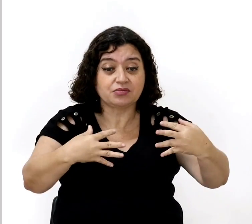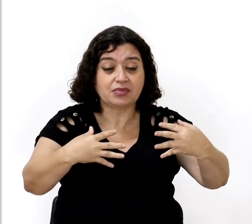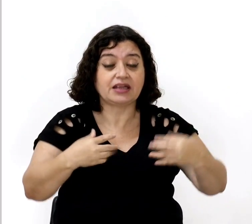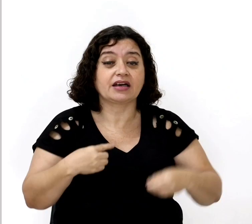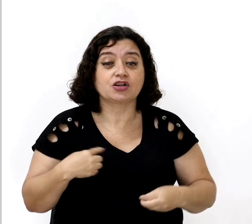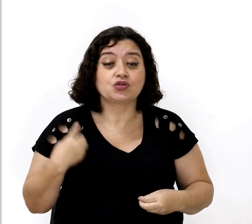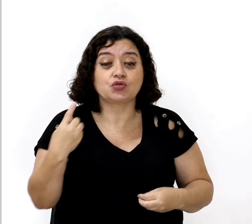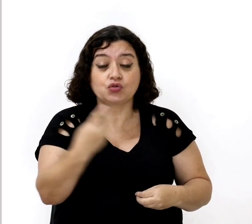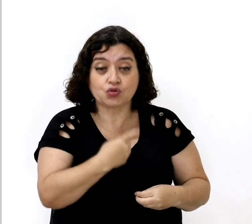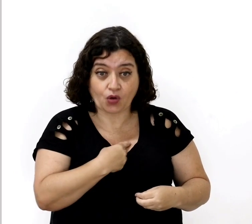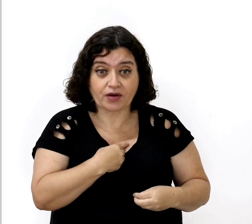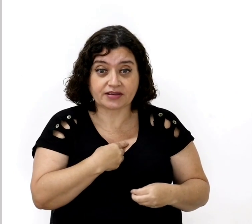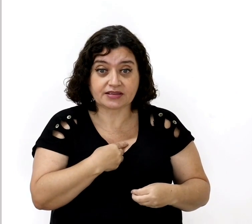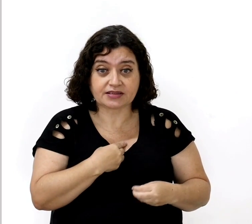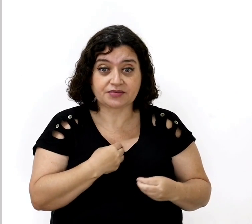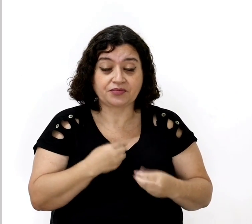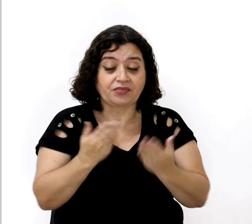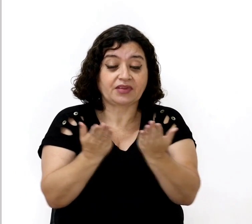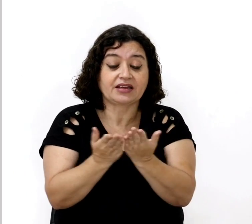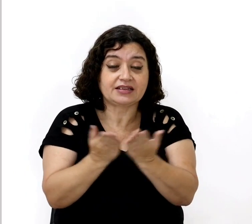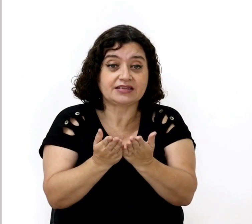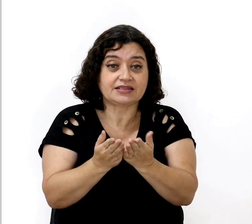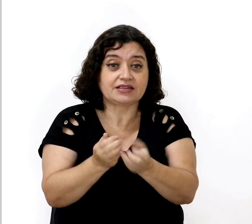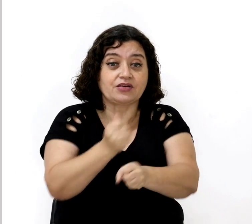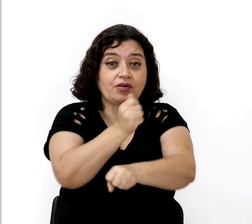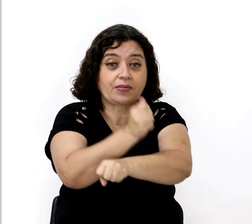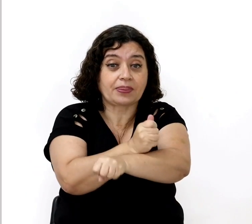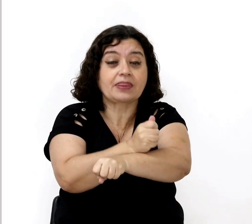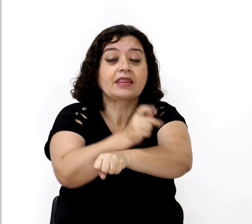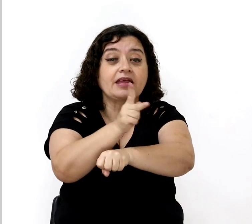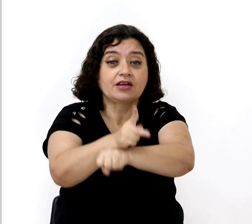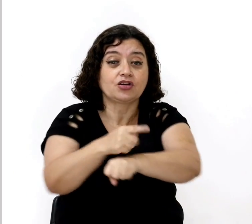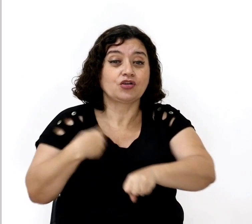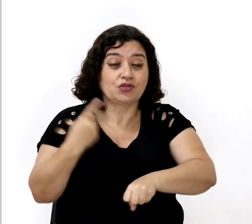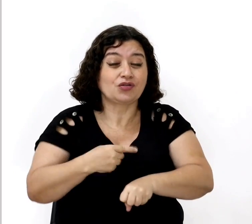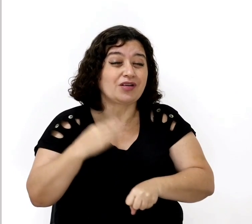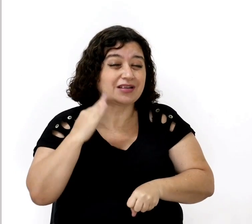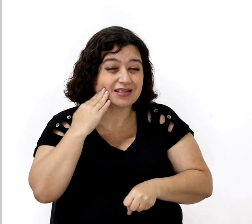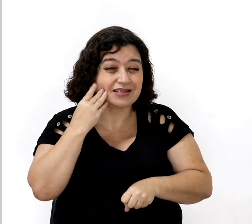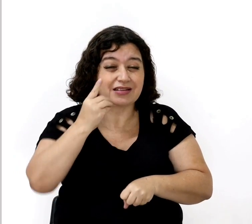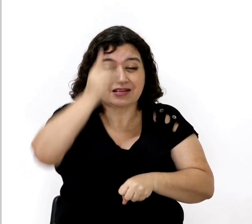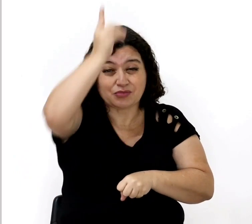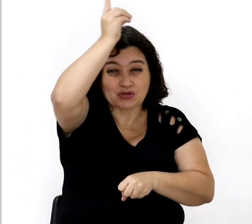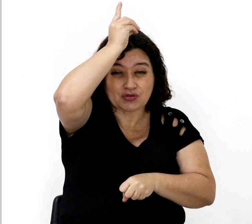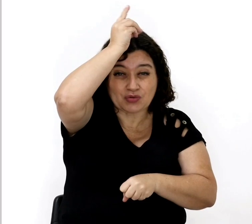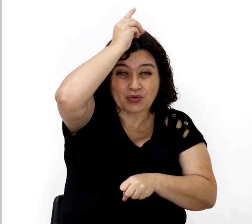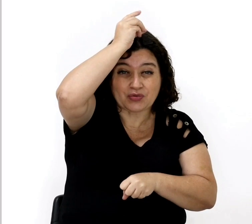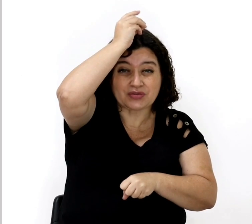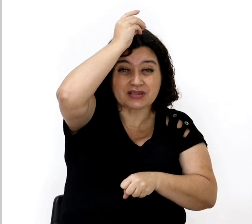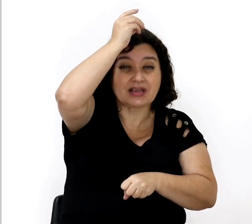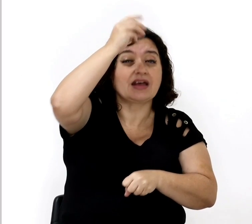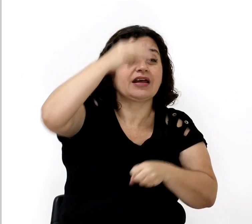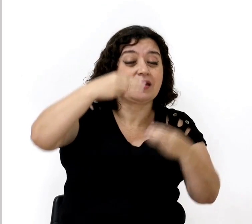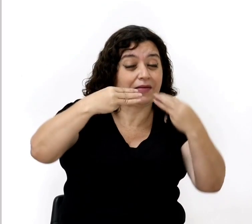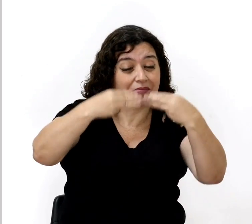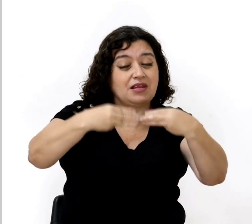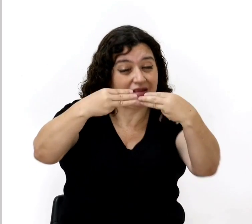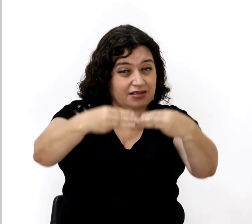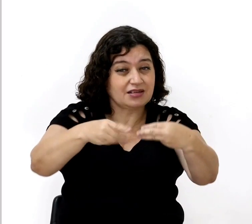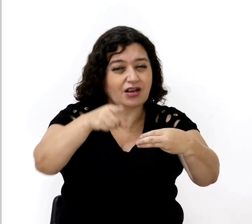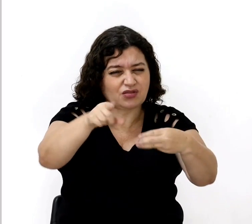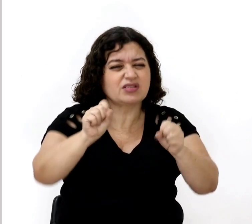sobre como nós, promessistas, entendemos essa questão dos dons e ministérios. Você também